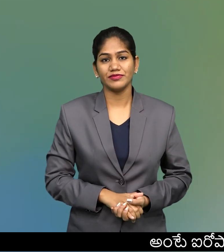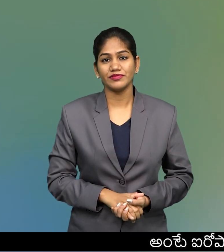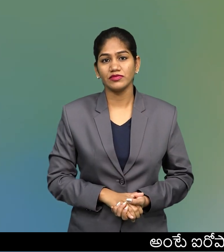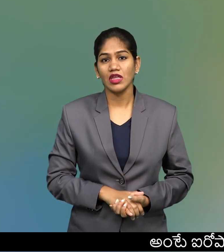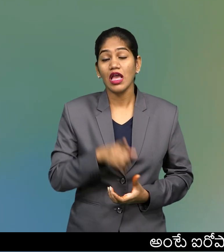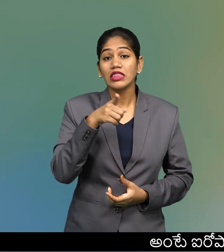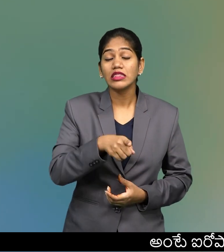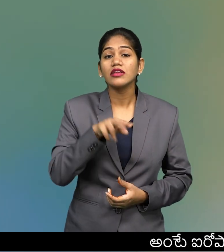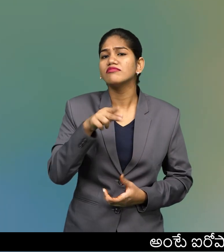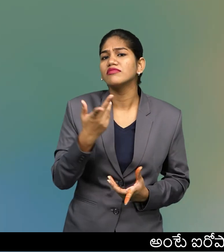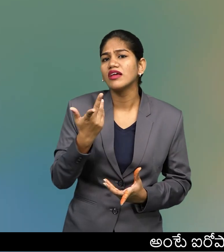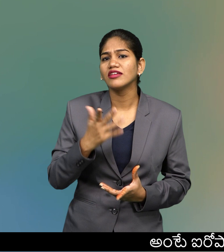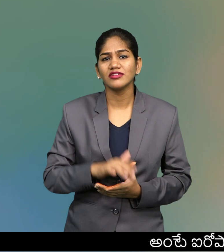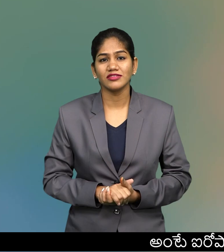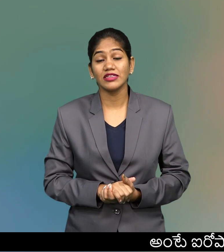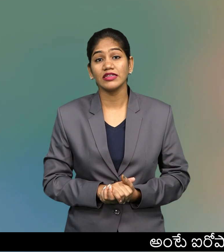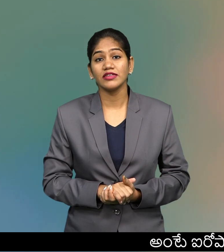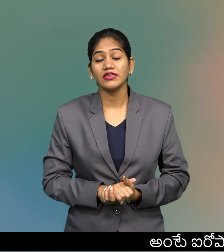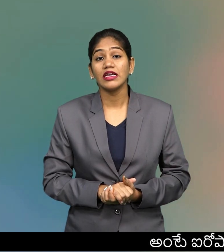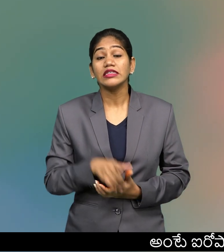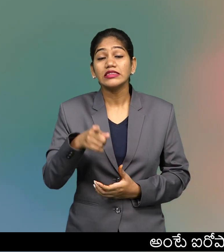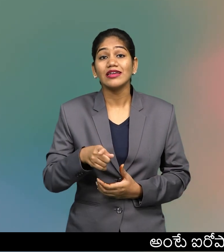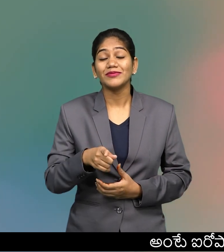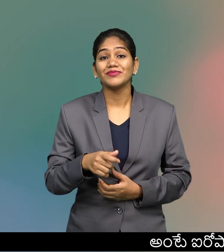అంటే ఐరోపాలో ఉన్నంత అధికారం